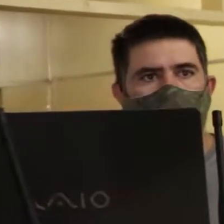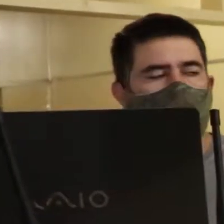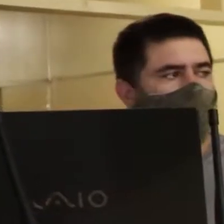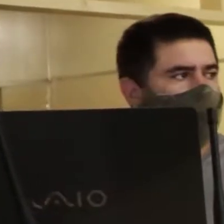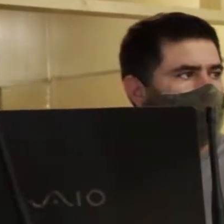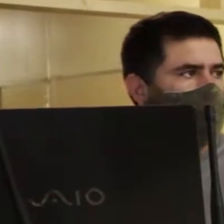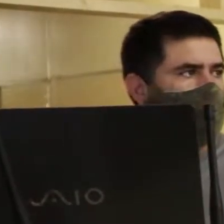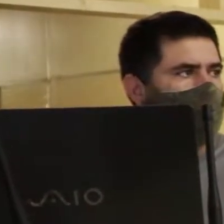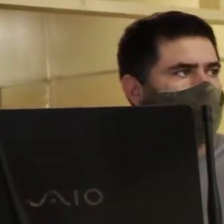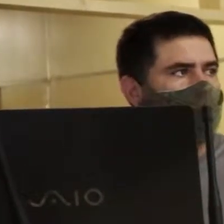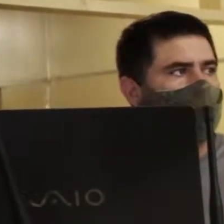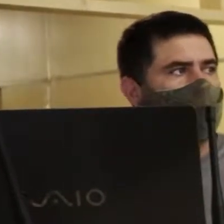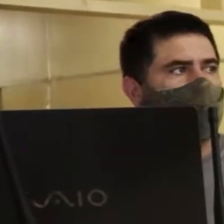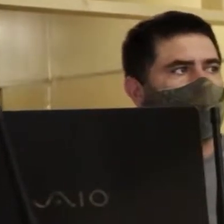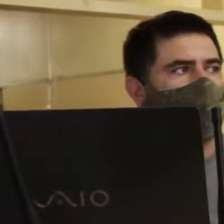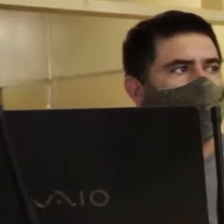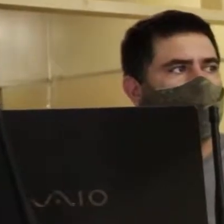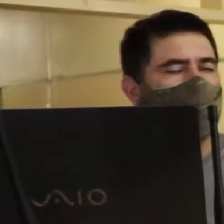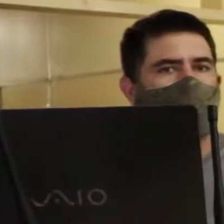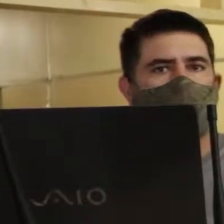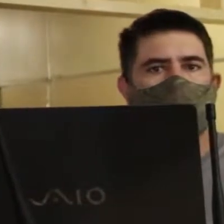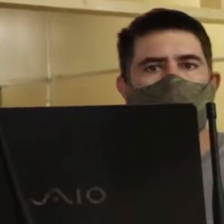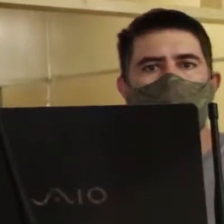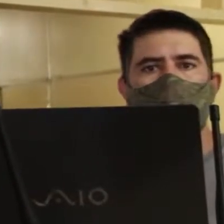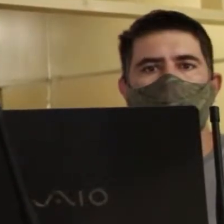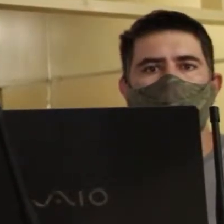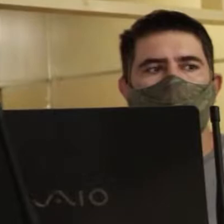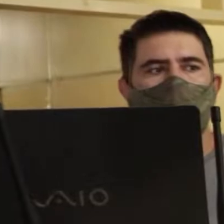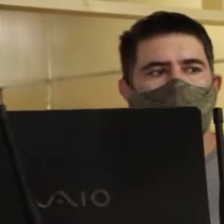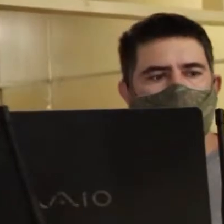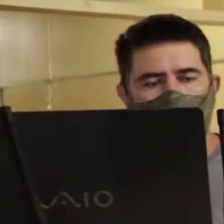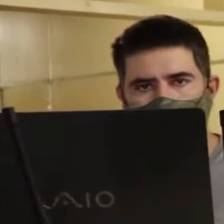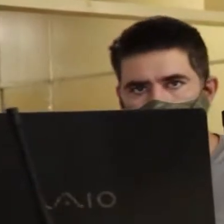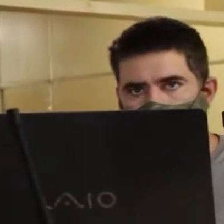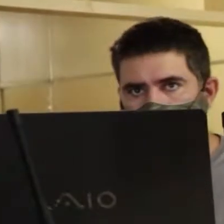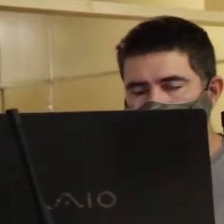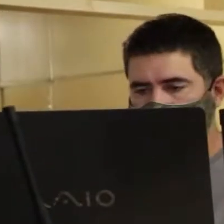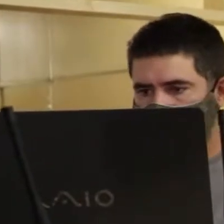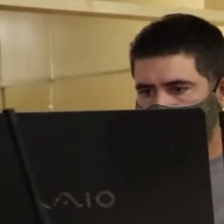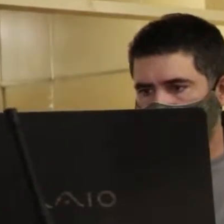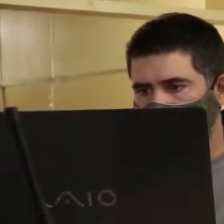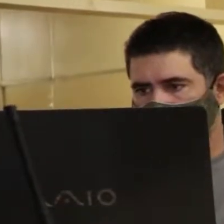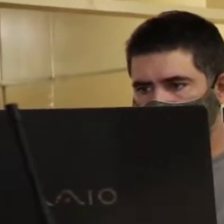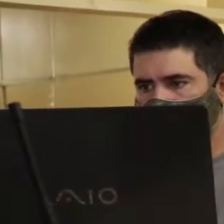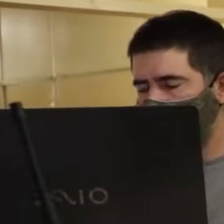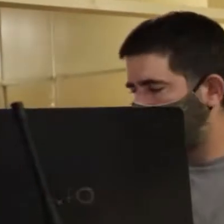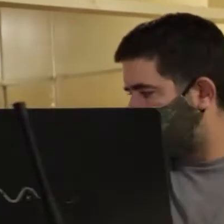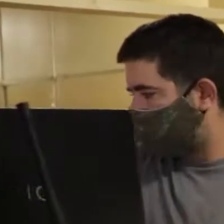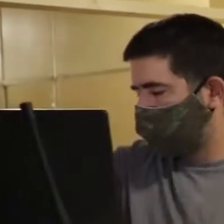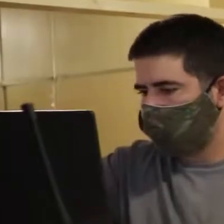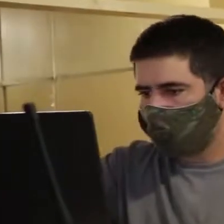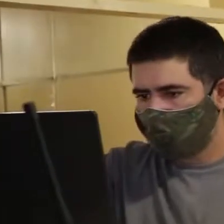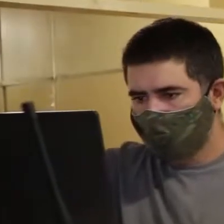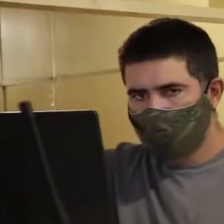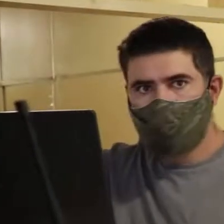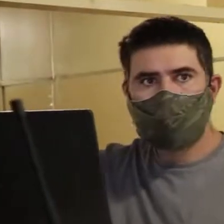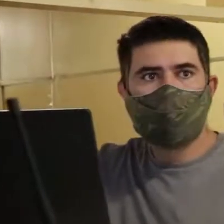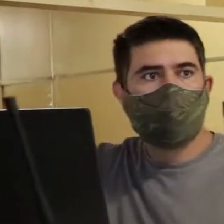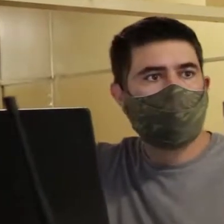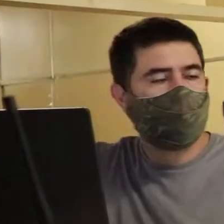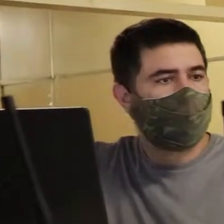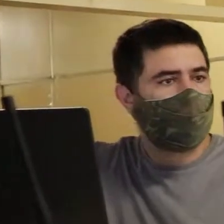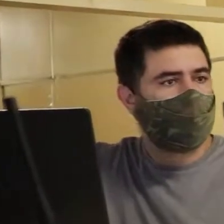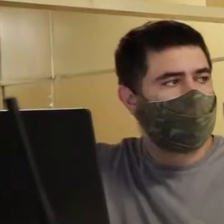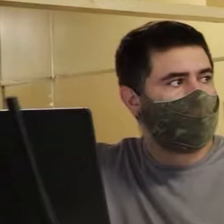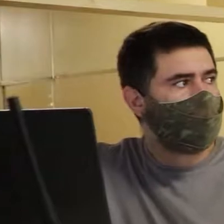sustentável e estratégico do Distrito Federal cojedf o fomento da Secretaria de Estado de turismo do